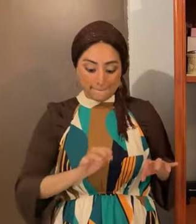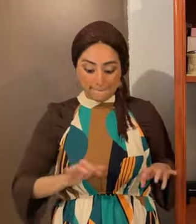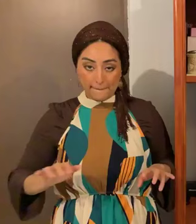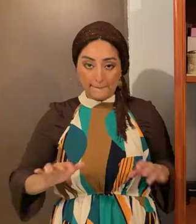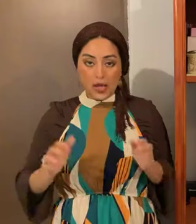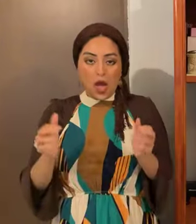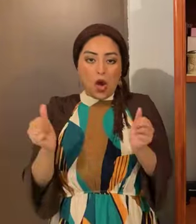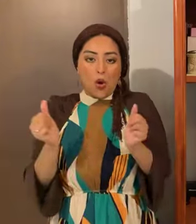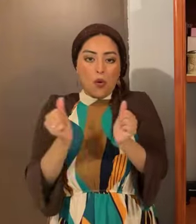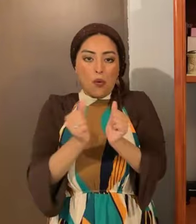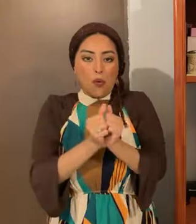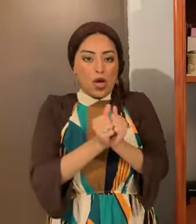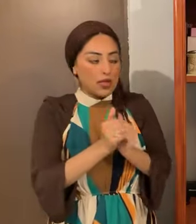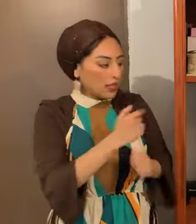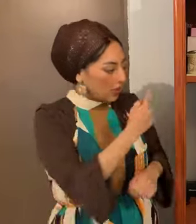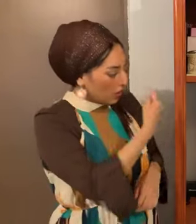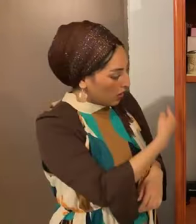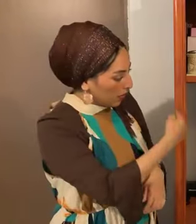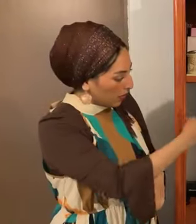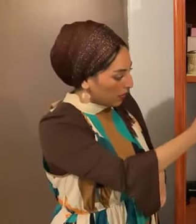cada